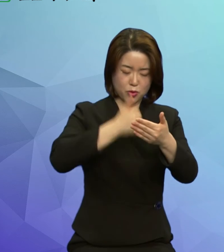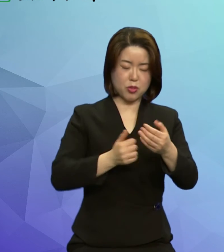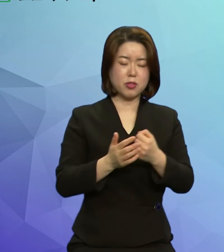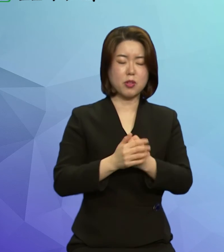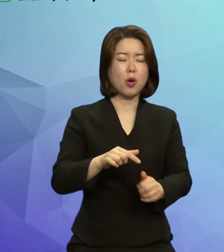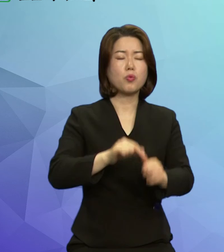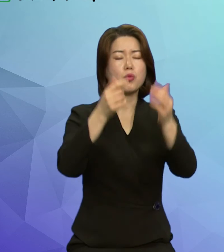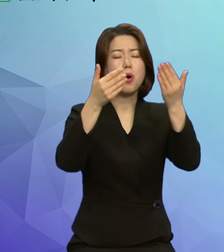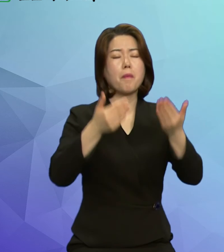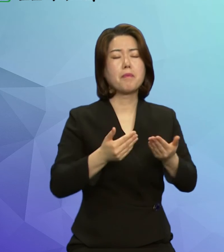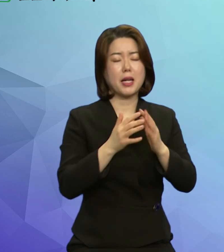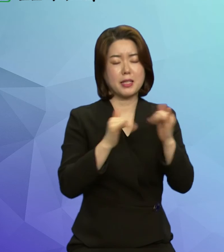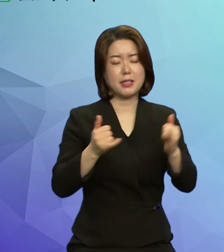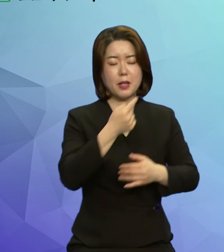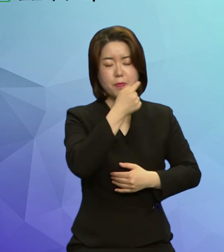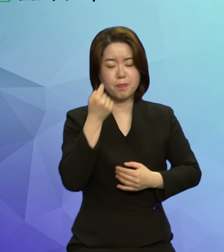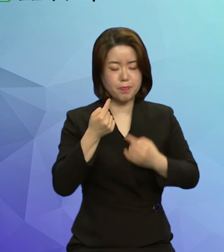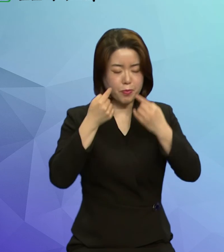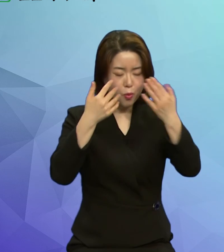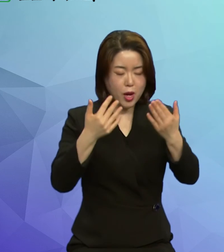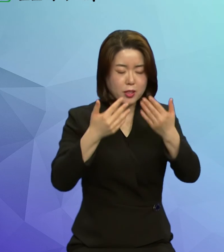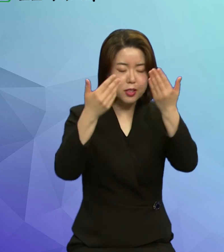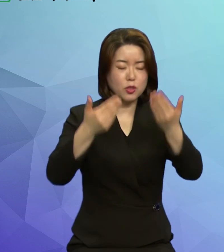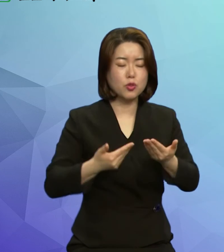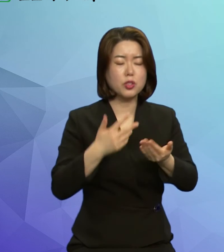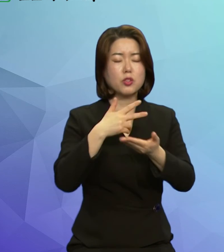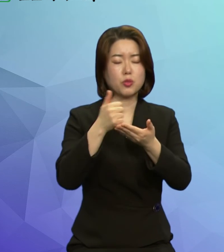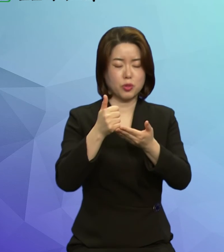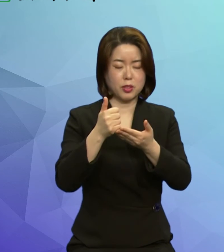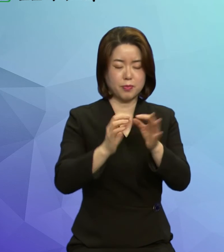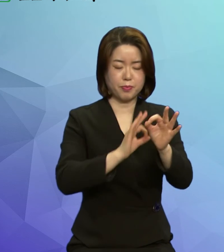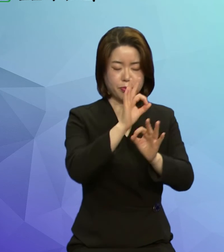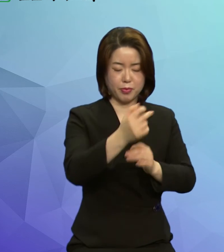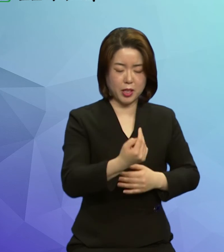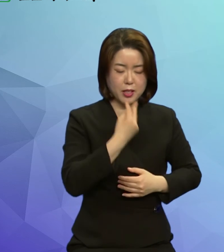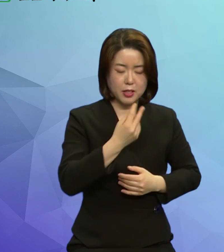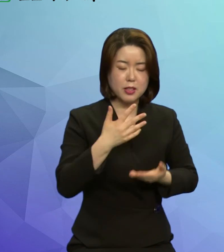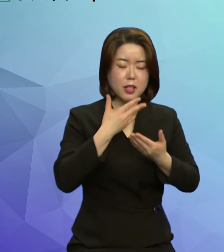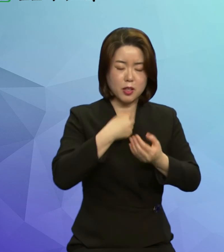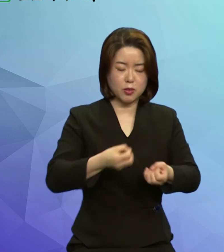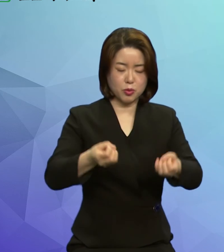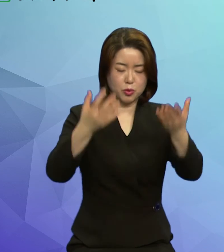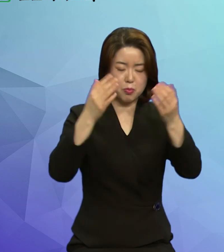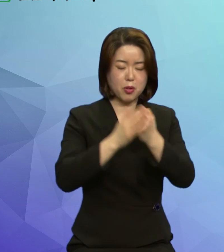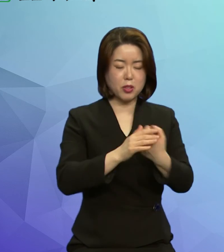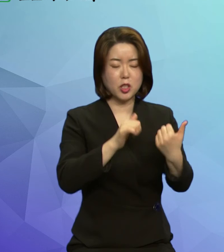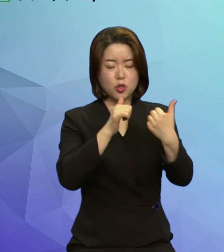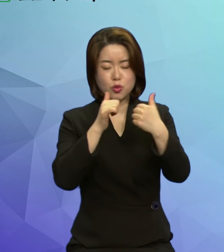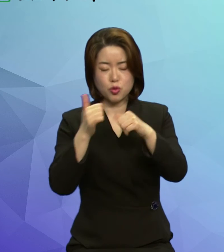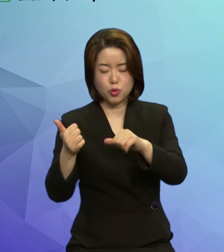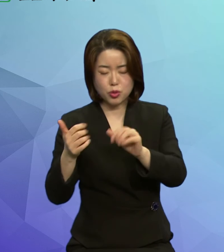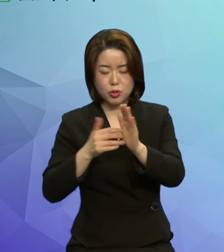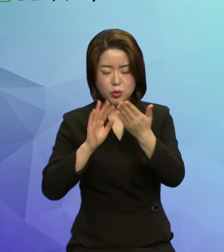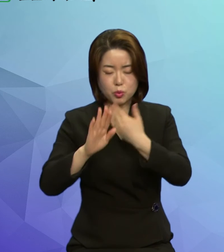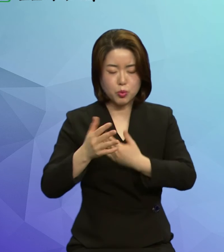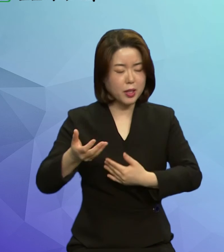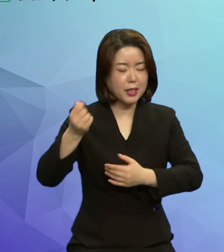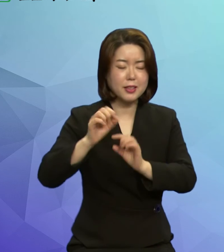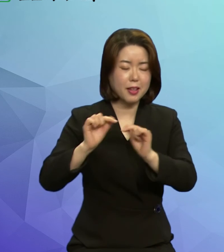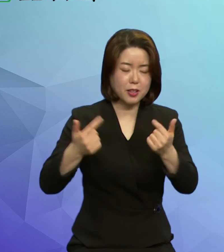구원받은 자의 확증을 주신 주님, 영생의 축복을 죽어서 누리는 것이